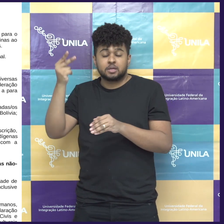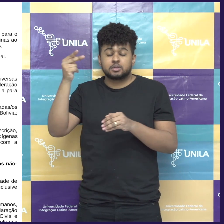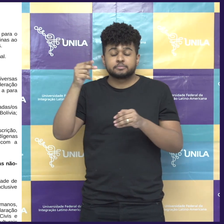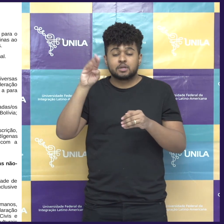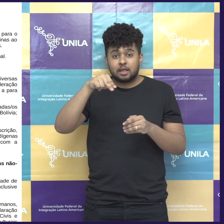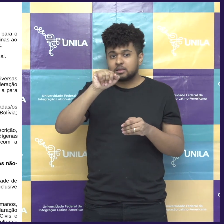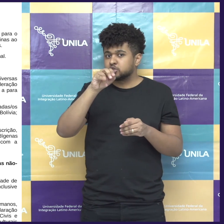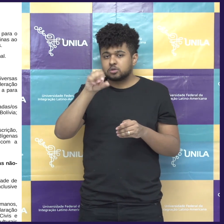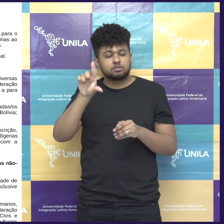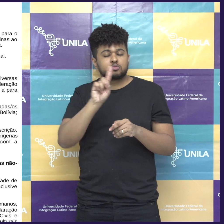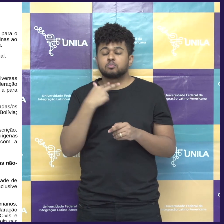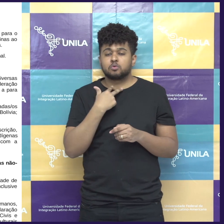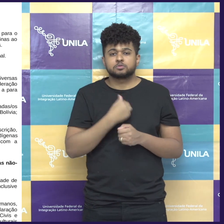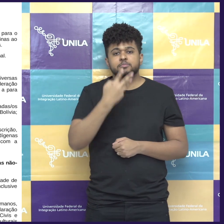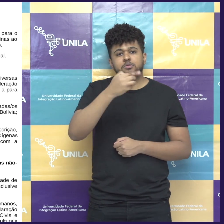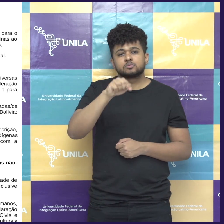3.3.